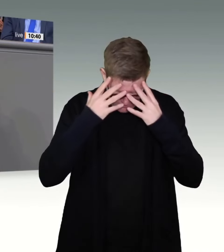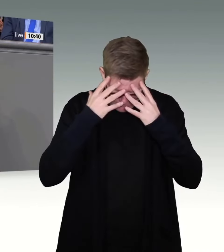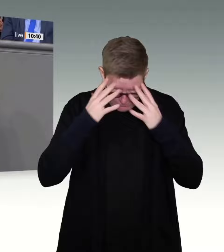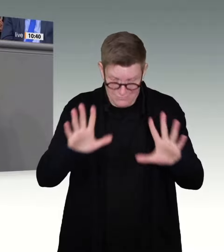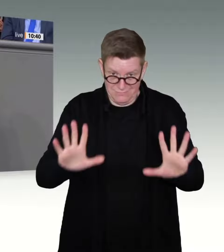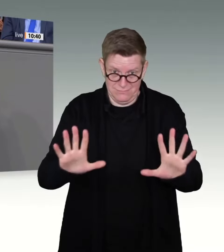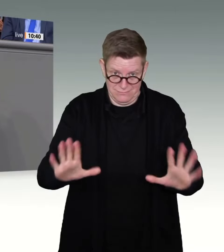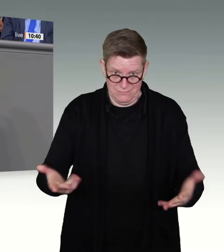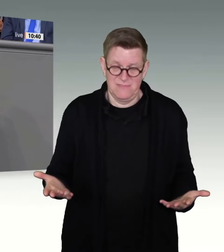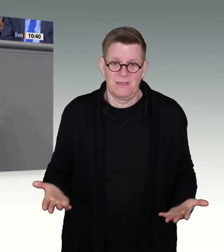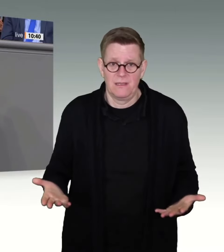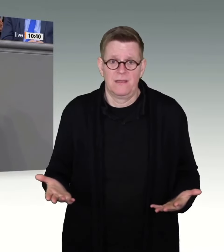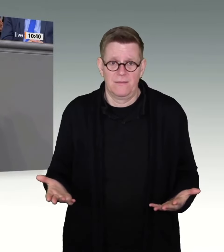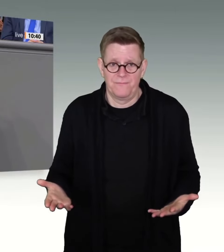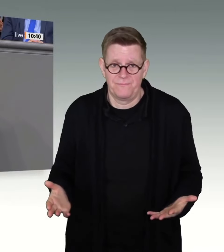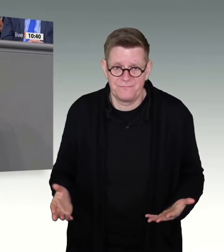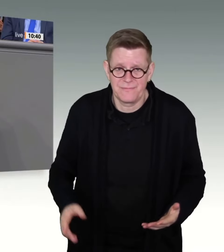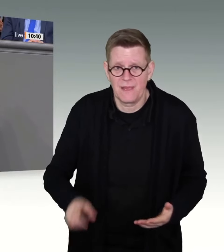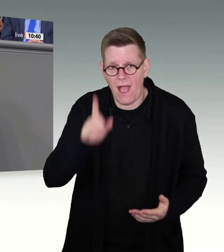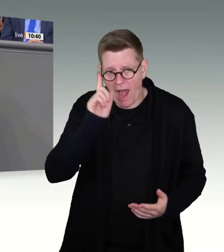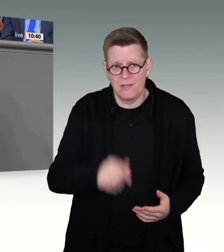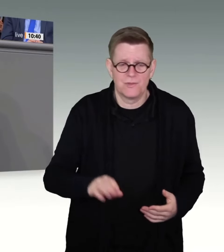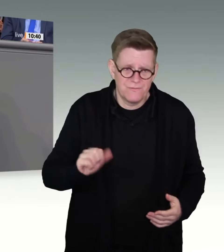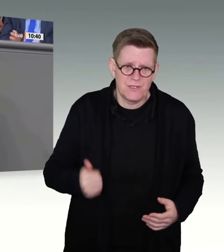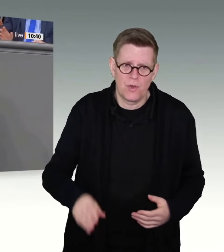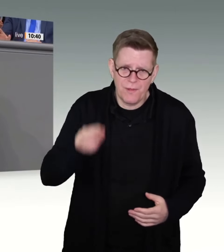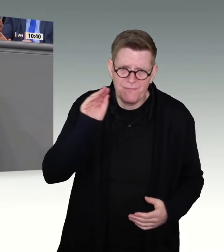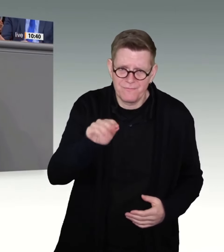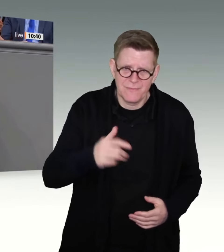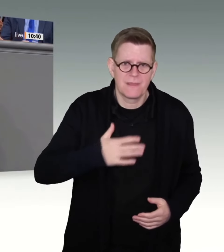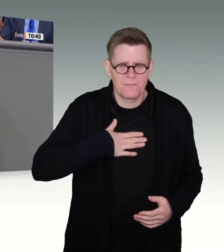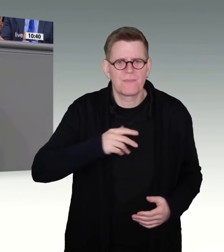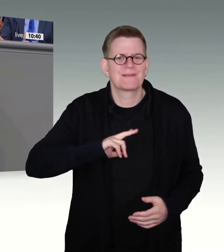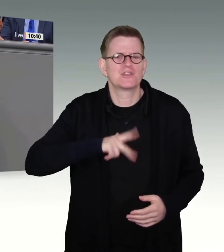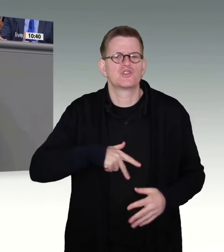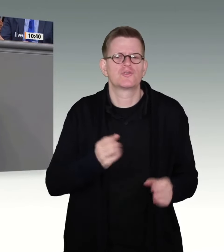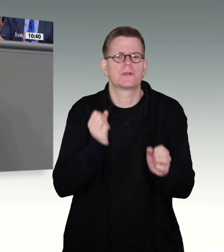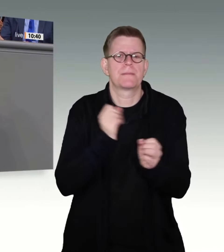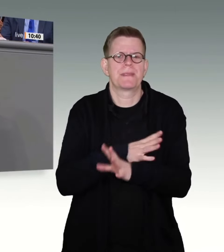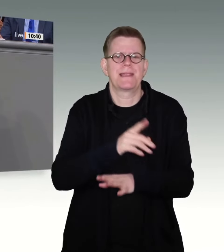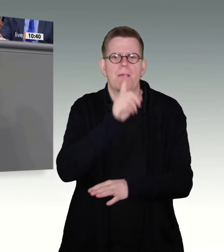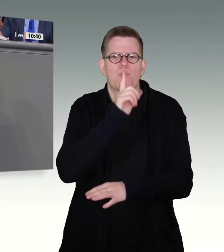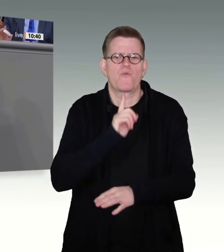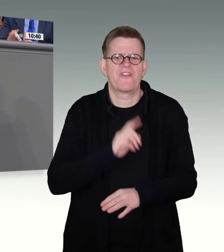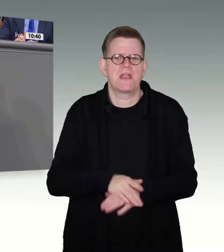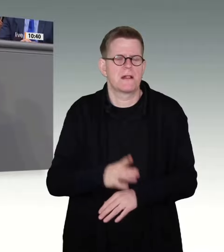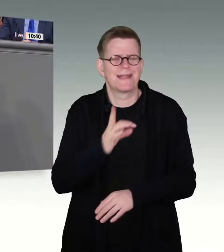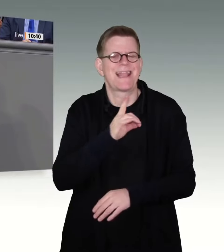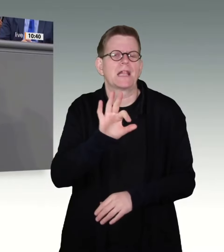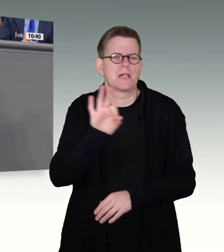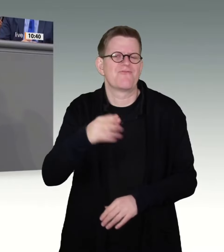wenn Sie hier folgen, deshalb darauf hin. Sie finden auf meinen Social Media Profilen Daniel Föst